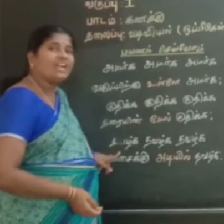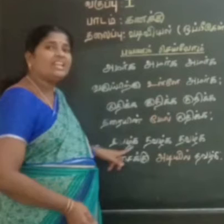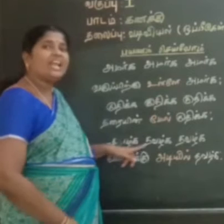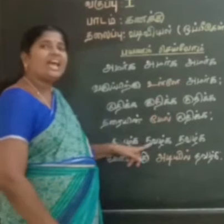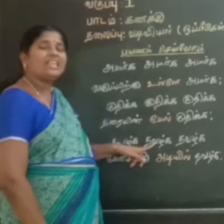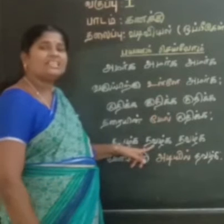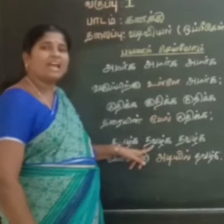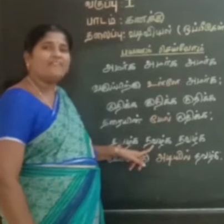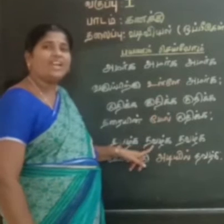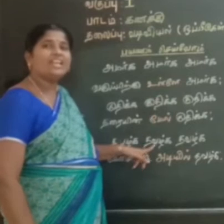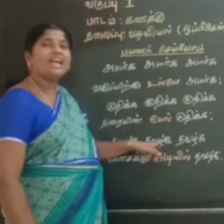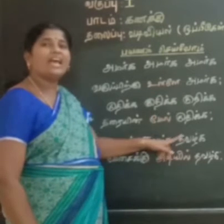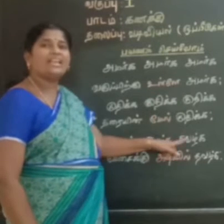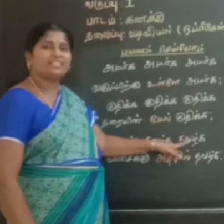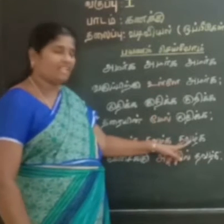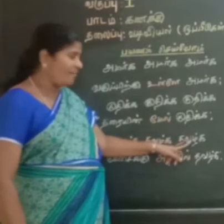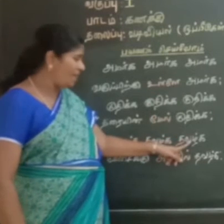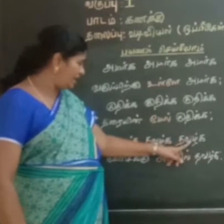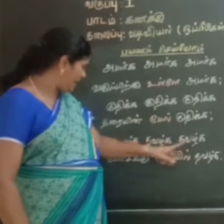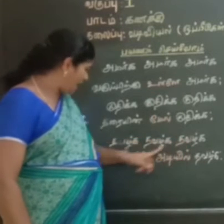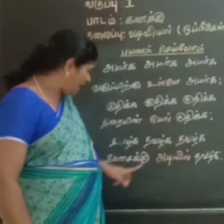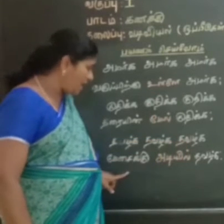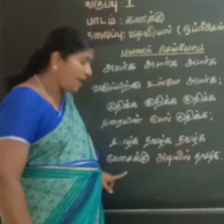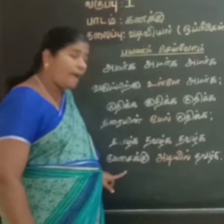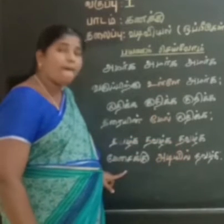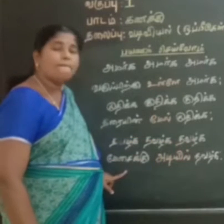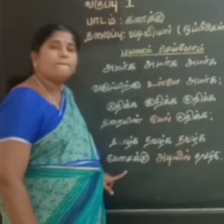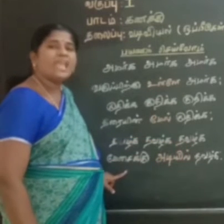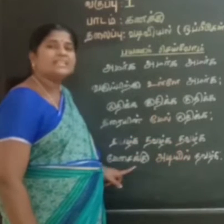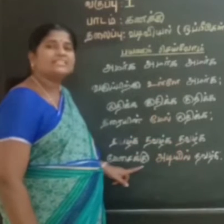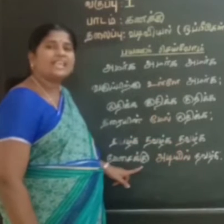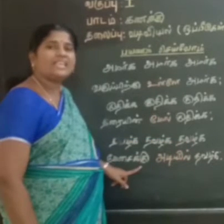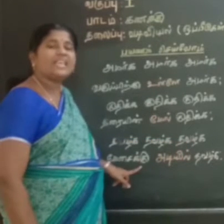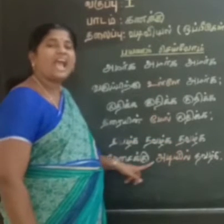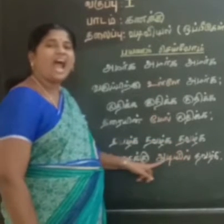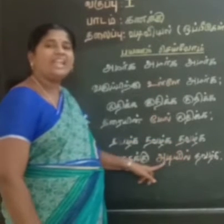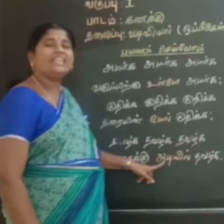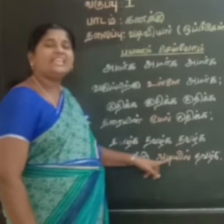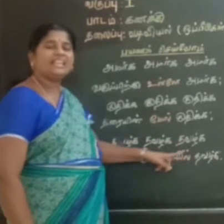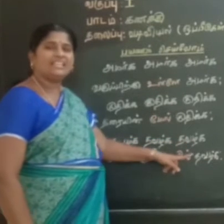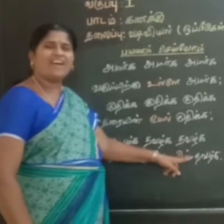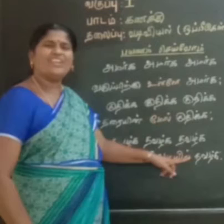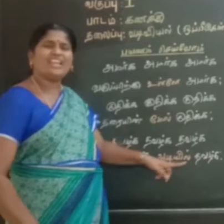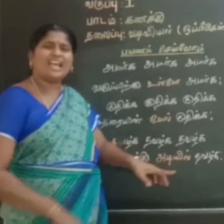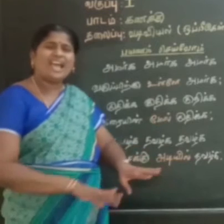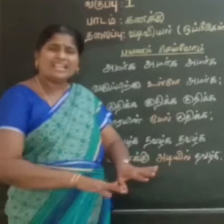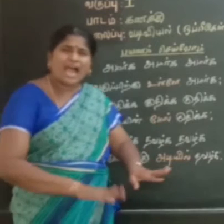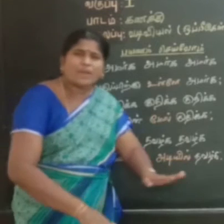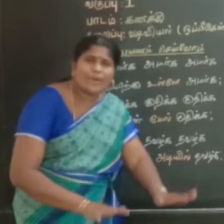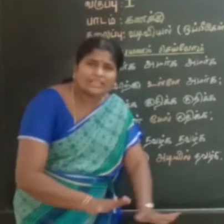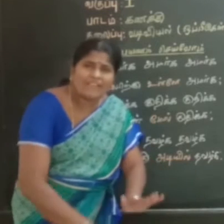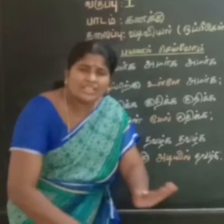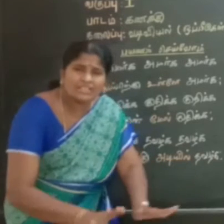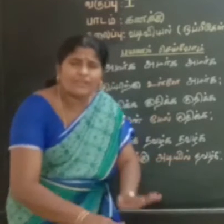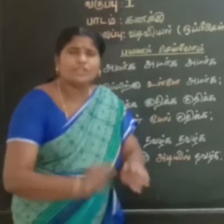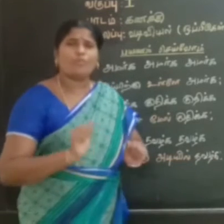தபல்க தபல்க தபல்க, மேசைக்கு அடியில் தபல்க. யாருப்பா தவழ்ந்து தவழ்ந்து